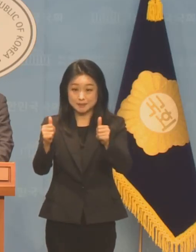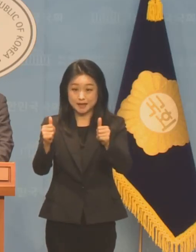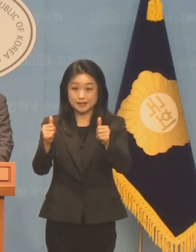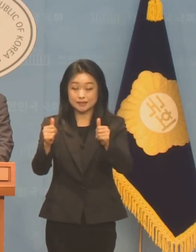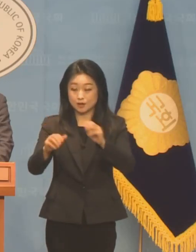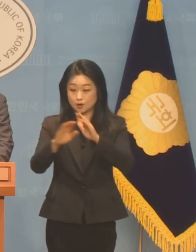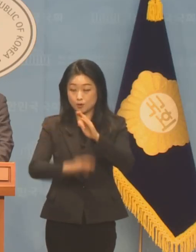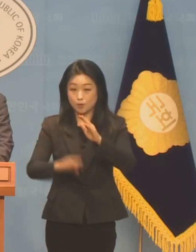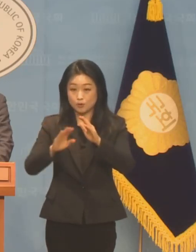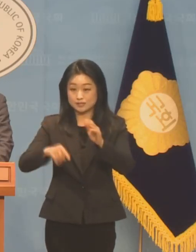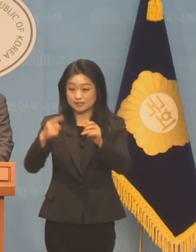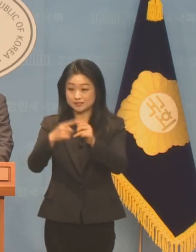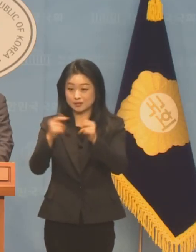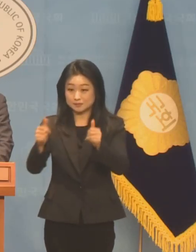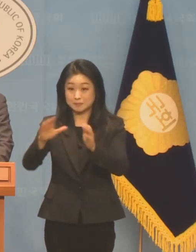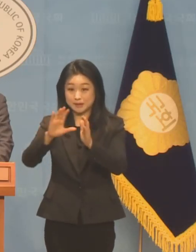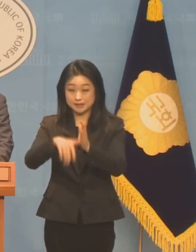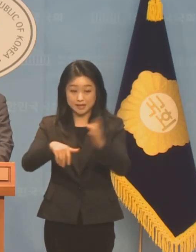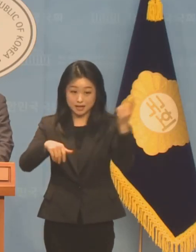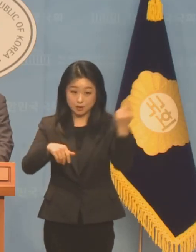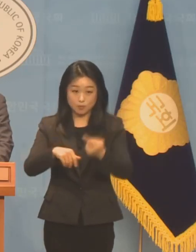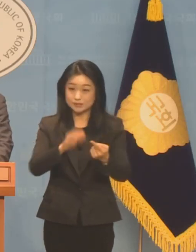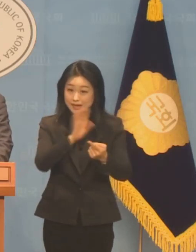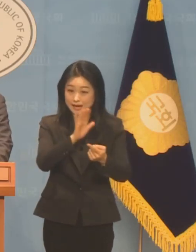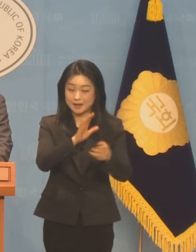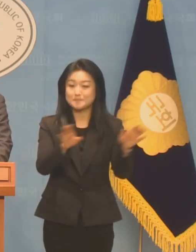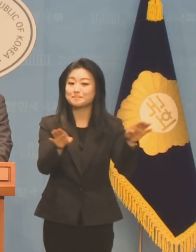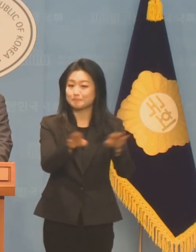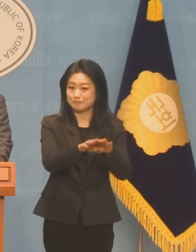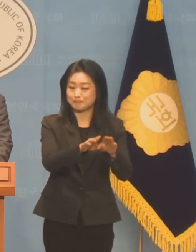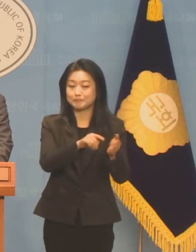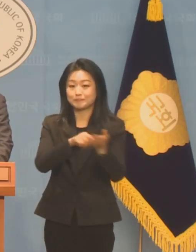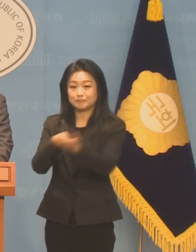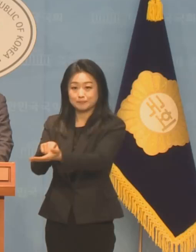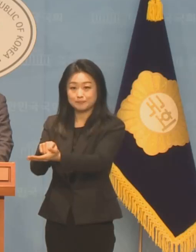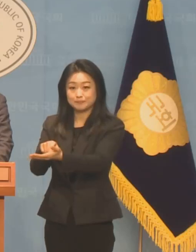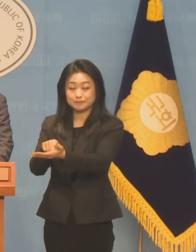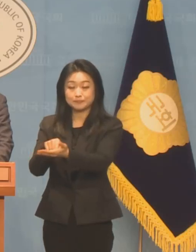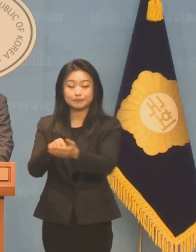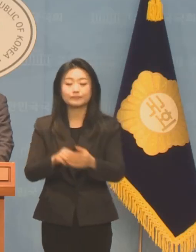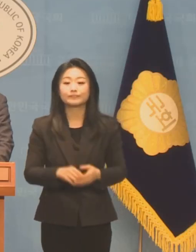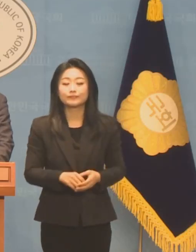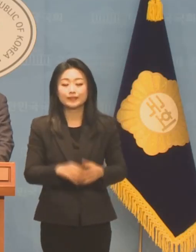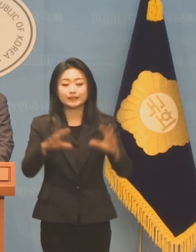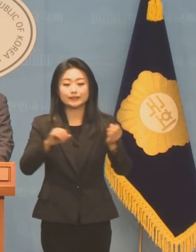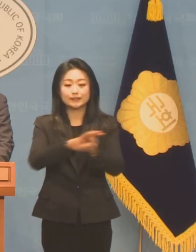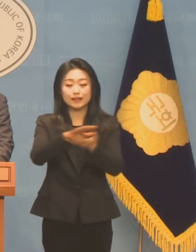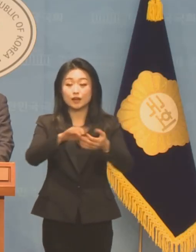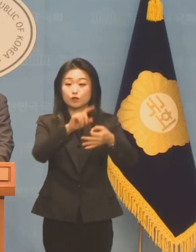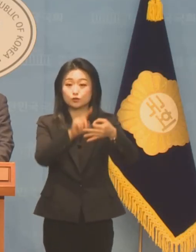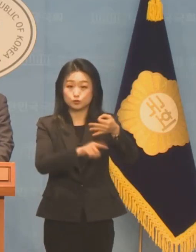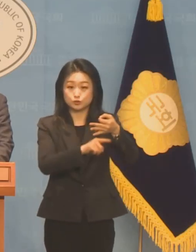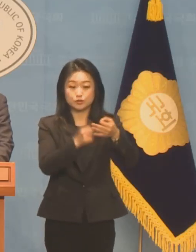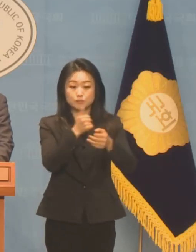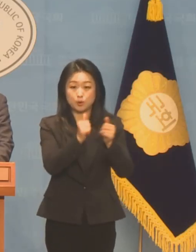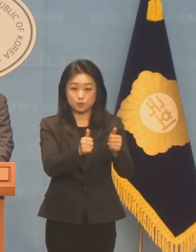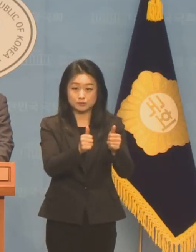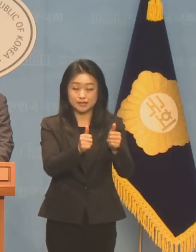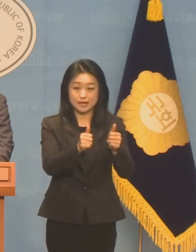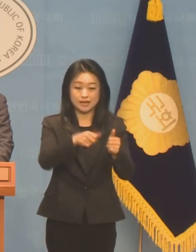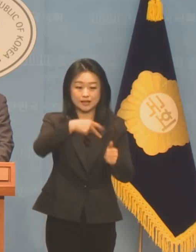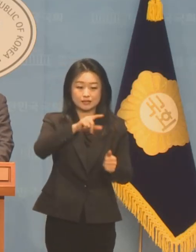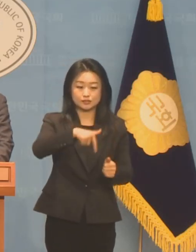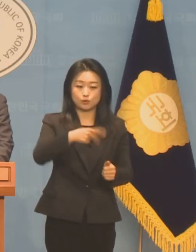변론에도 불출석을 통보했습니다. 내란숙의 윤석열 측의 석동현 변호사는